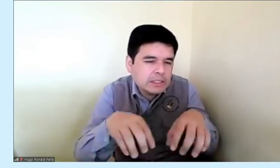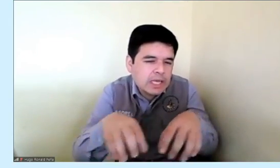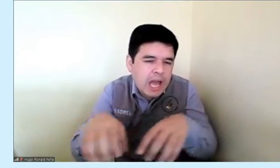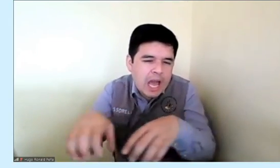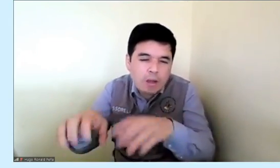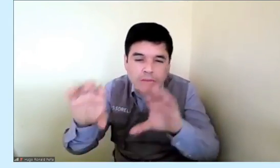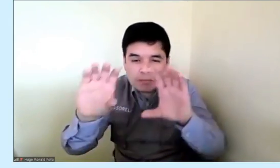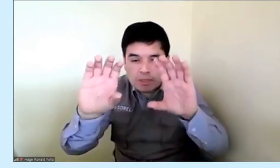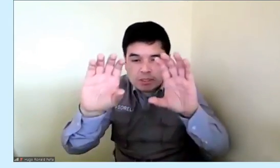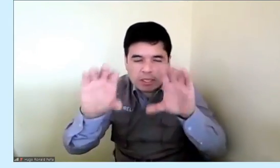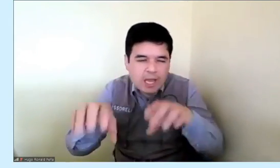¿qué hacen?